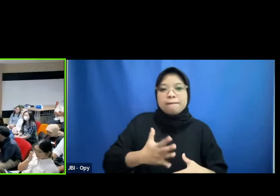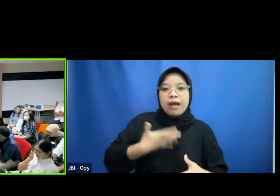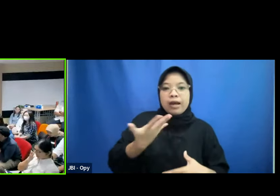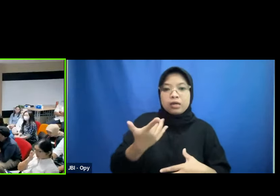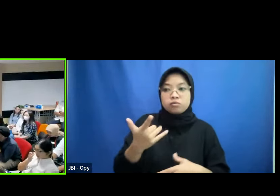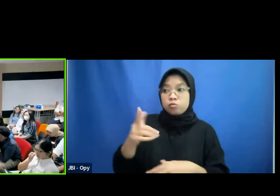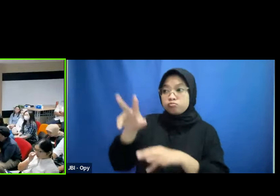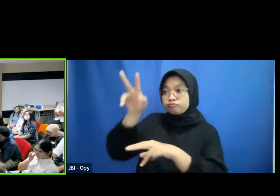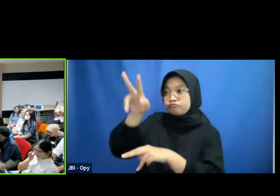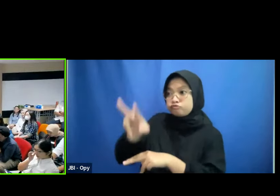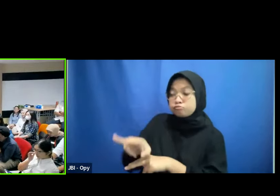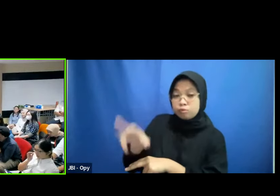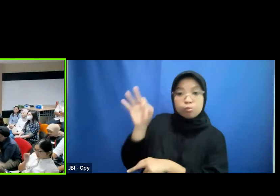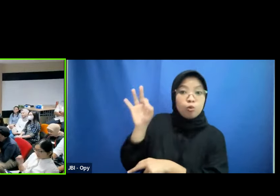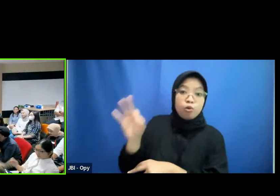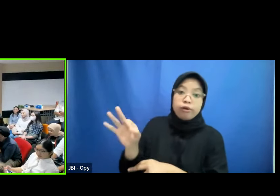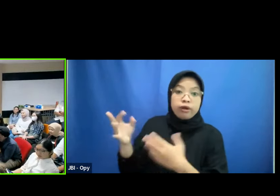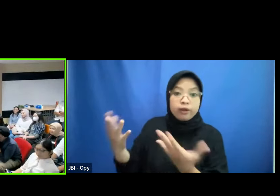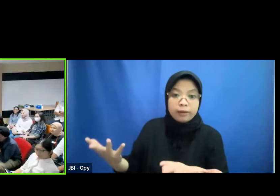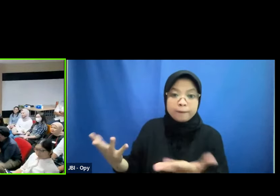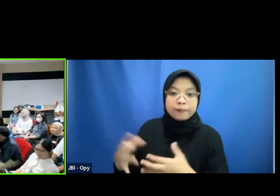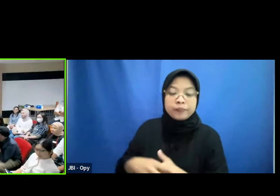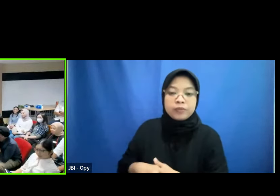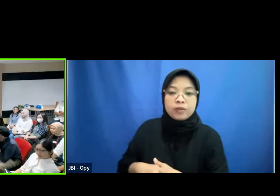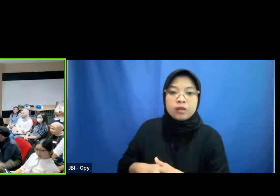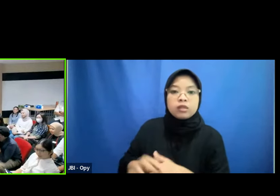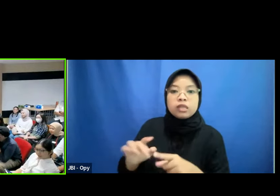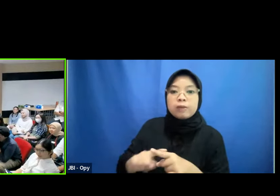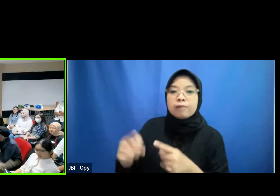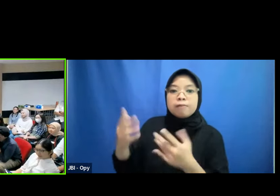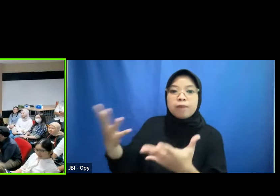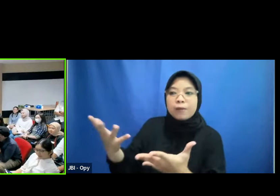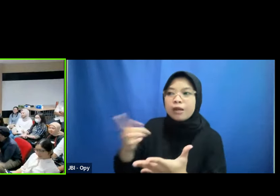us and